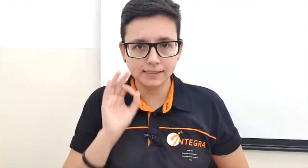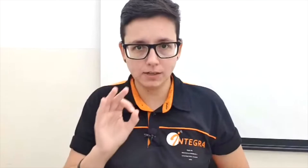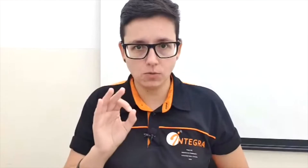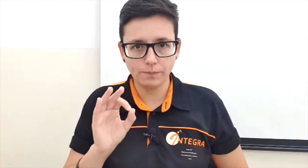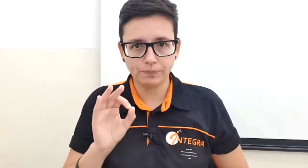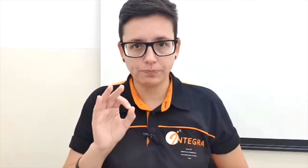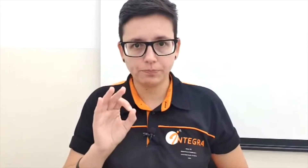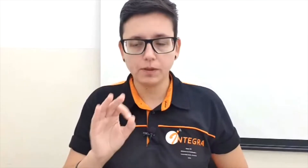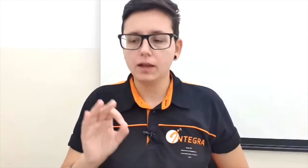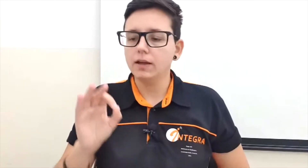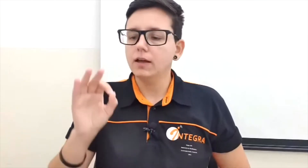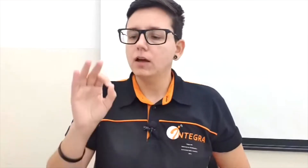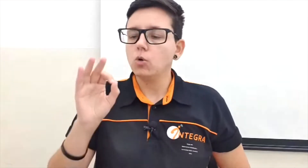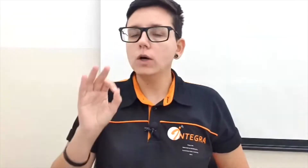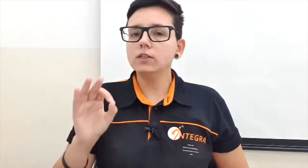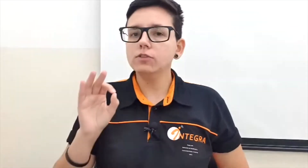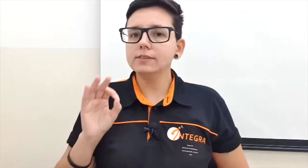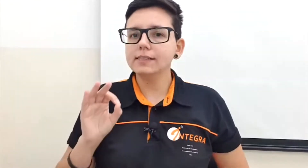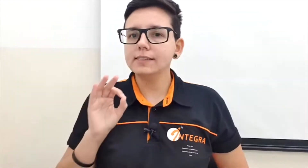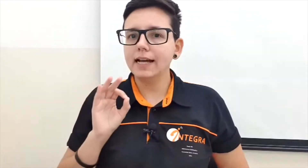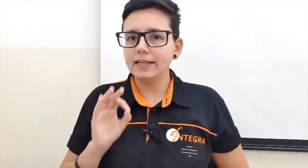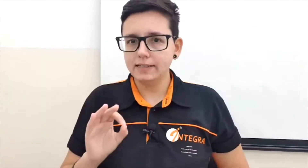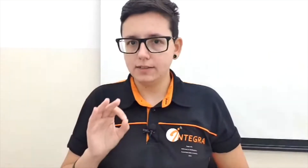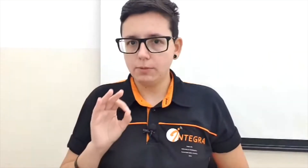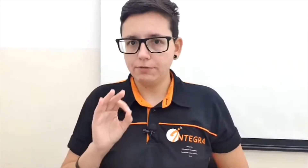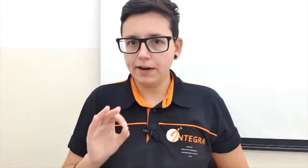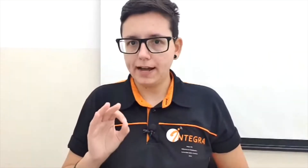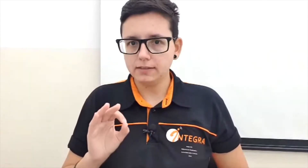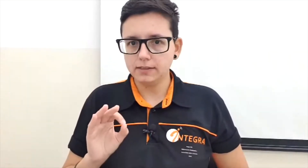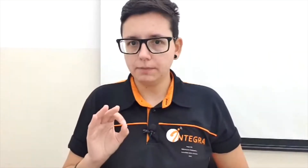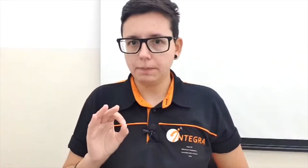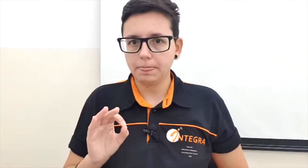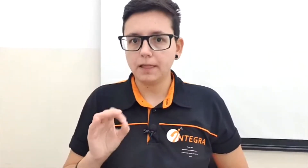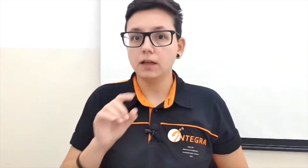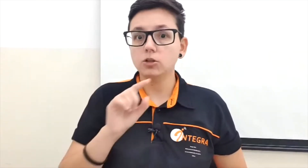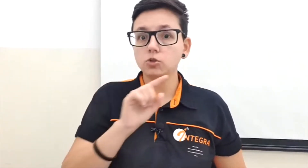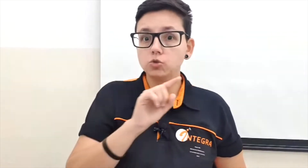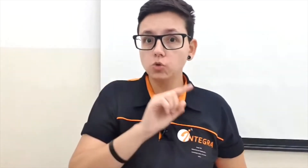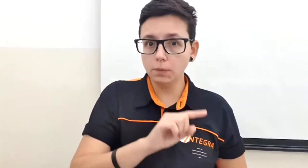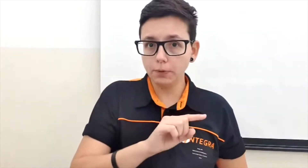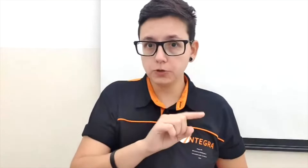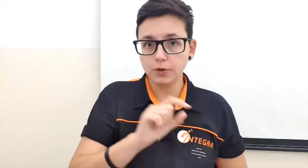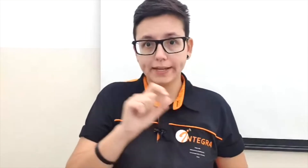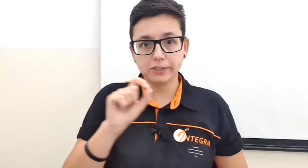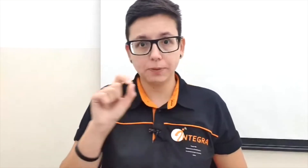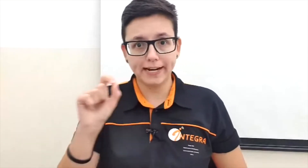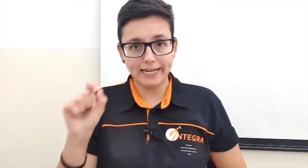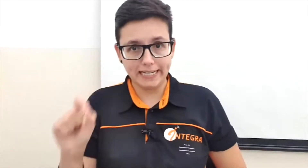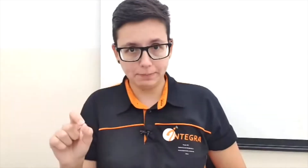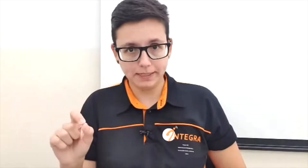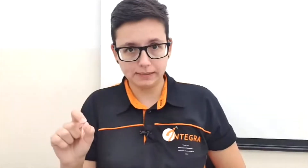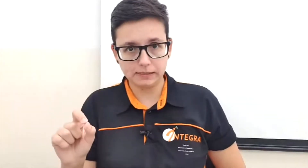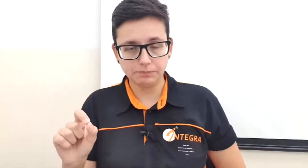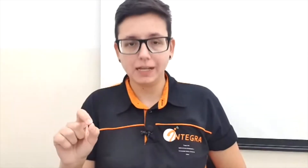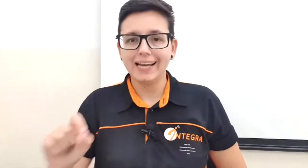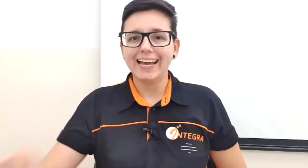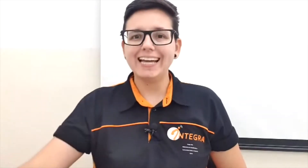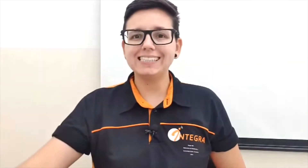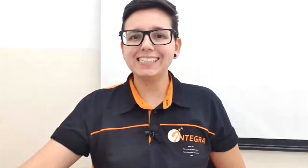atenção. Quando você sinaliza uma frase do português para Libras,